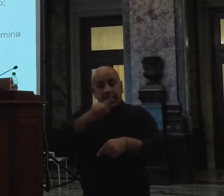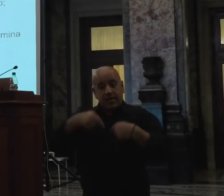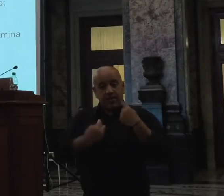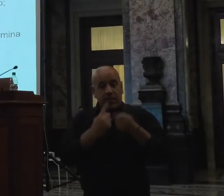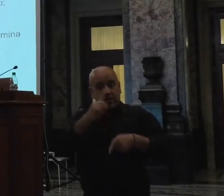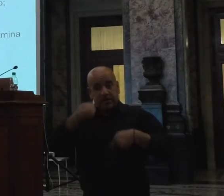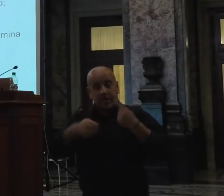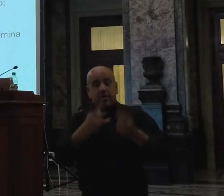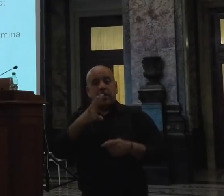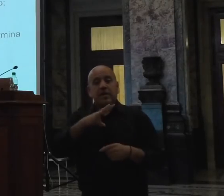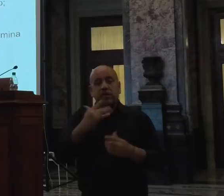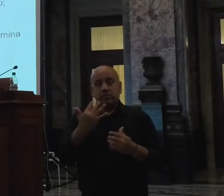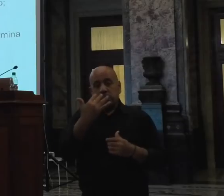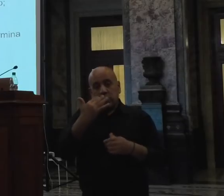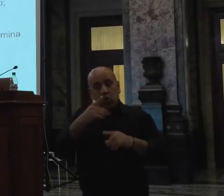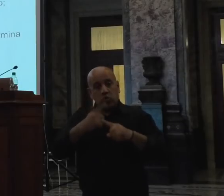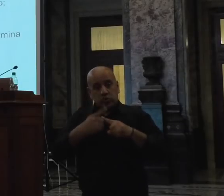oxigenación. Y